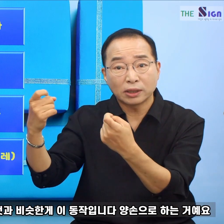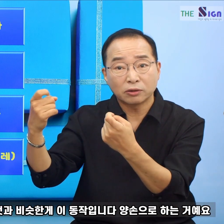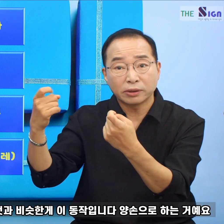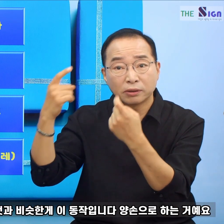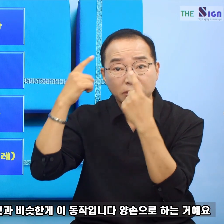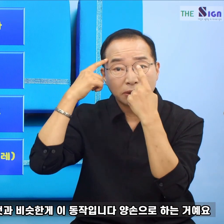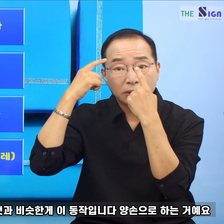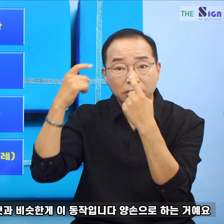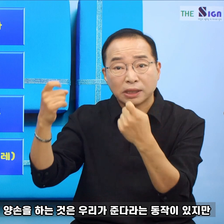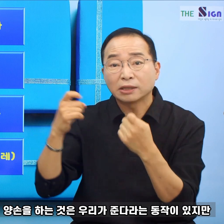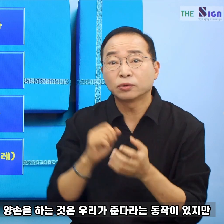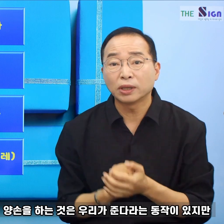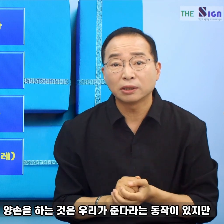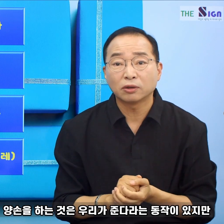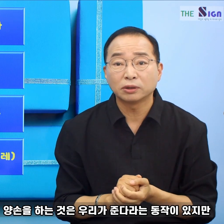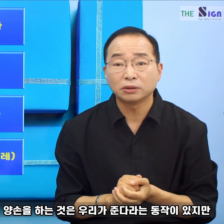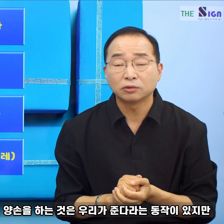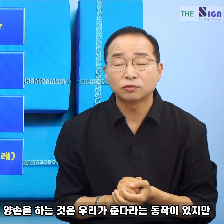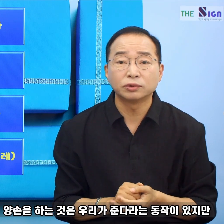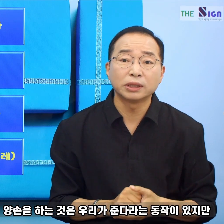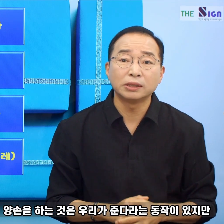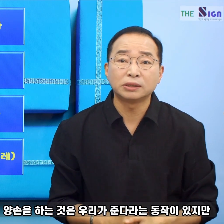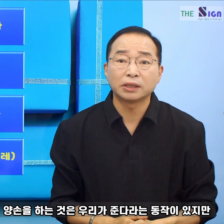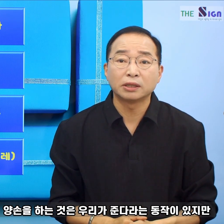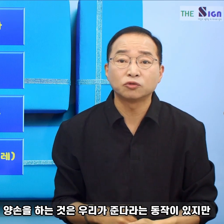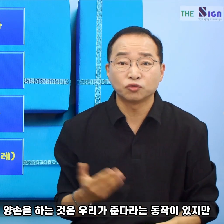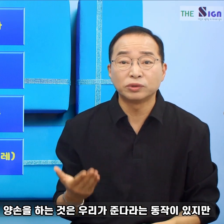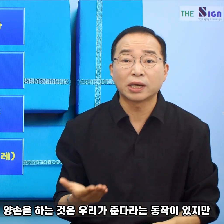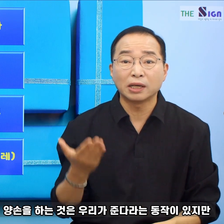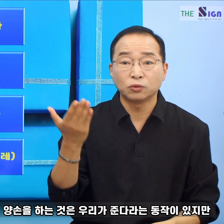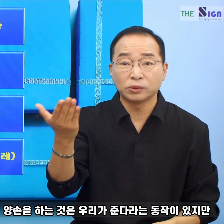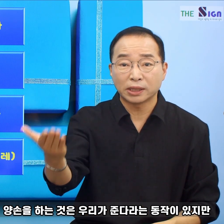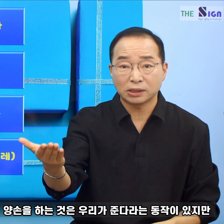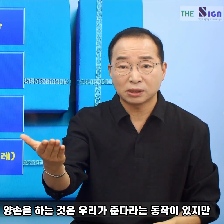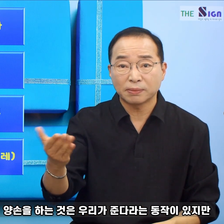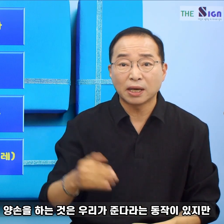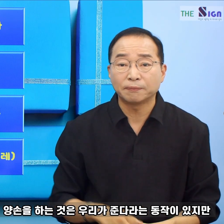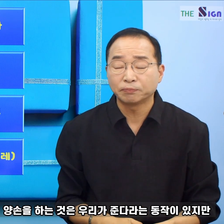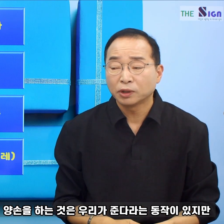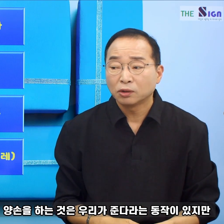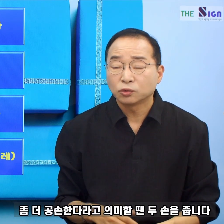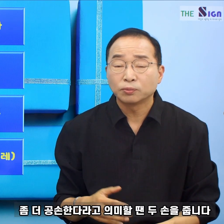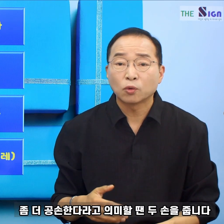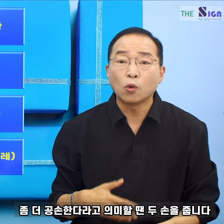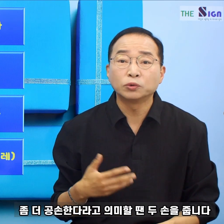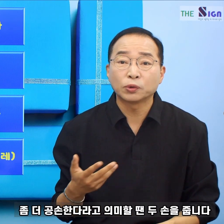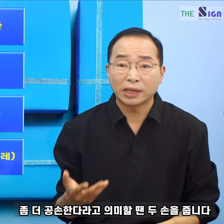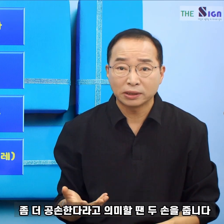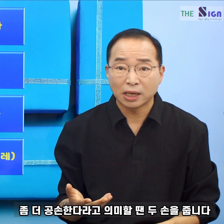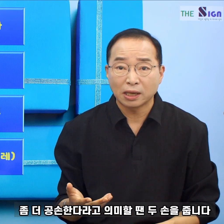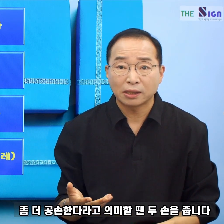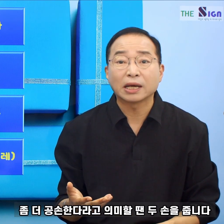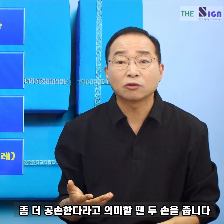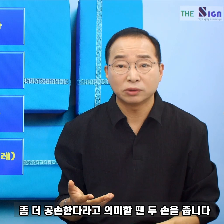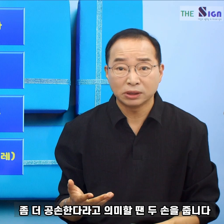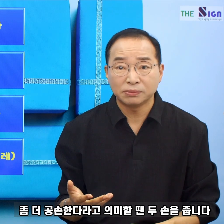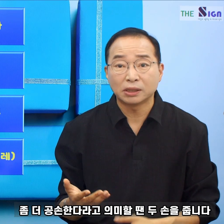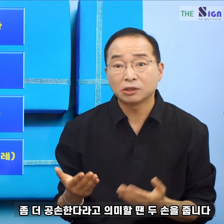거예요. 양손으로 하는 거는 우리가 이제 준다라는 동작이 있지만 좀 더 공손한다 라고 의미할 땐 두